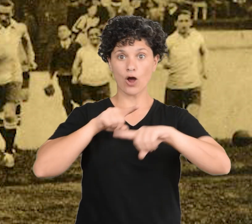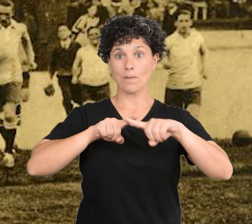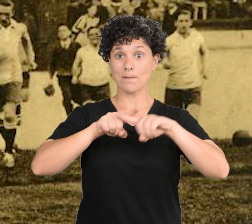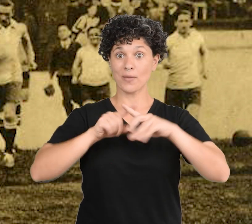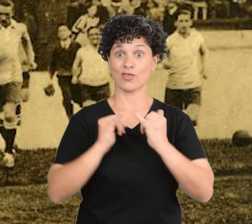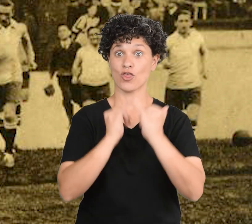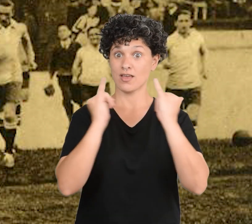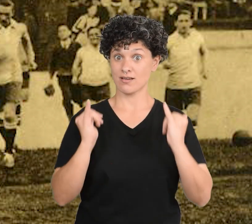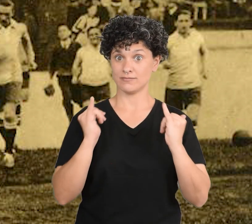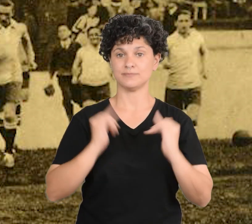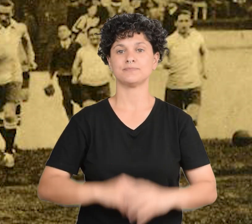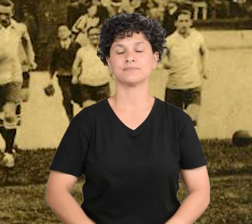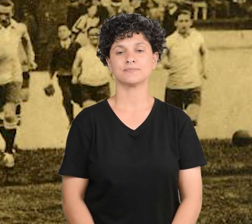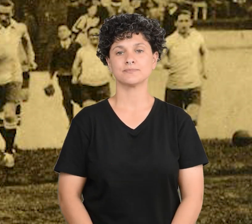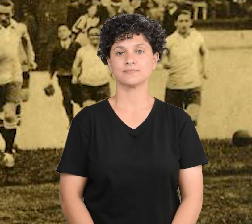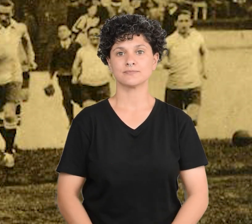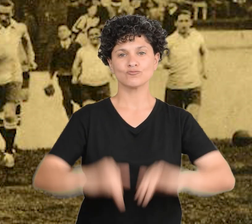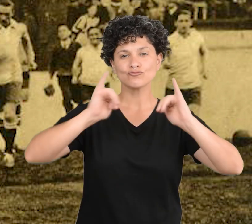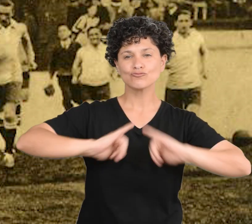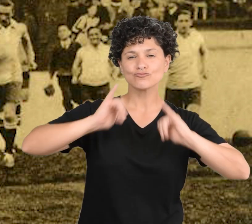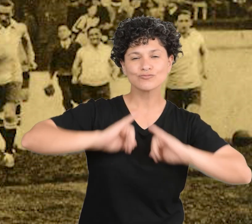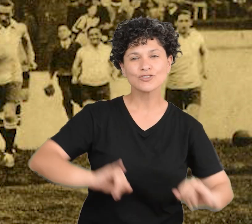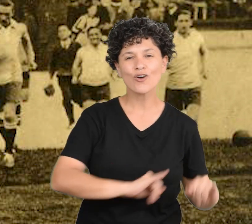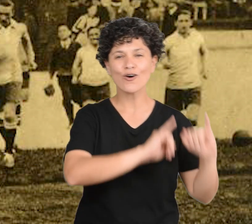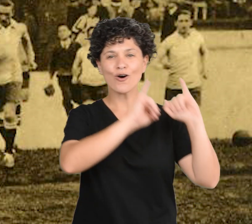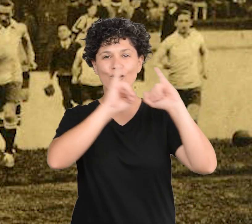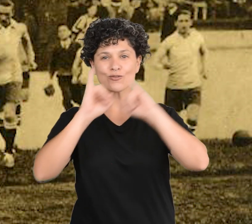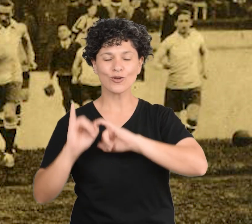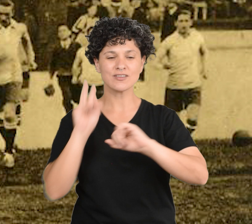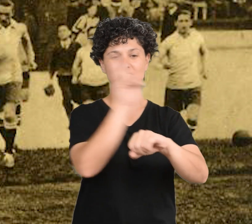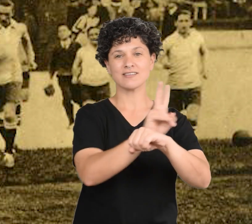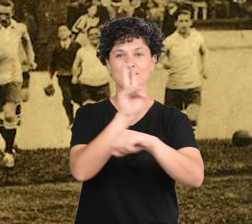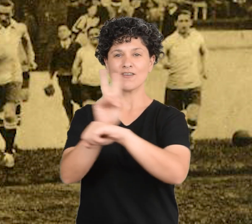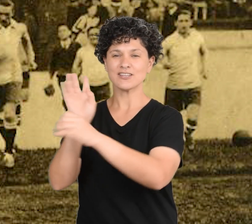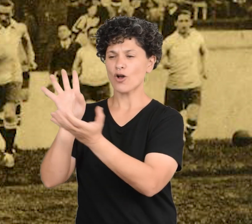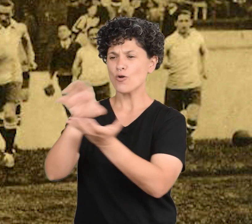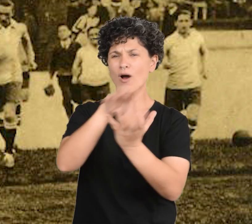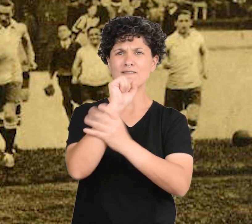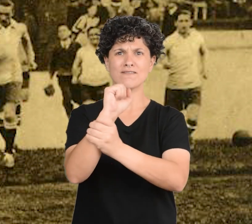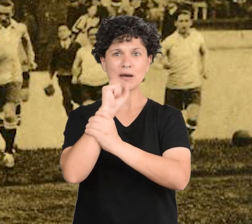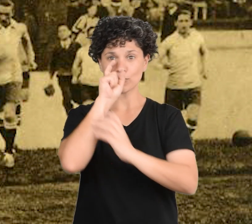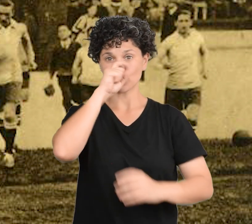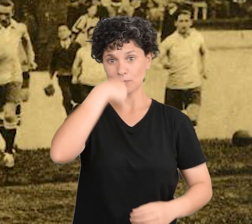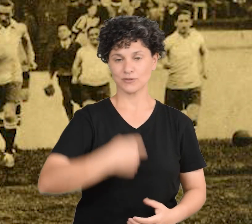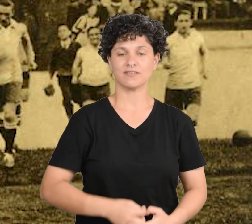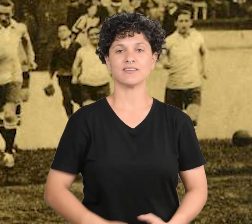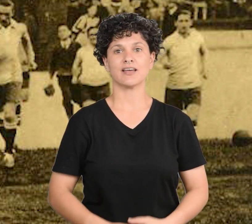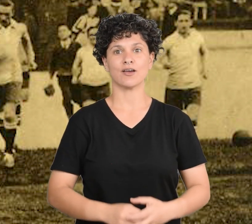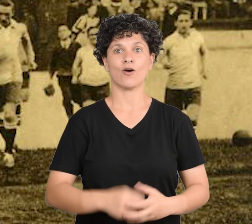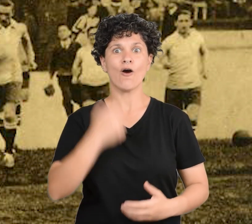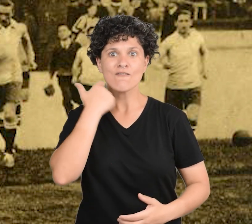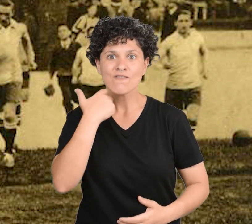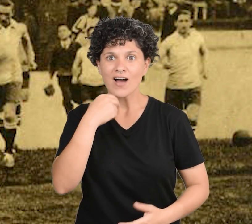Tuya Héctor. El reloj marcaba la hora del mediodía. Nuestro tour de día